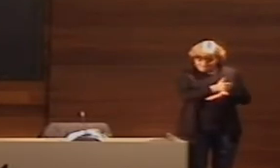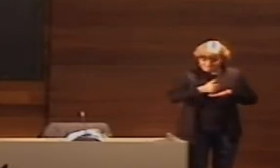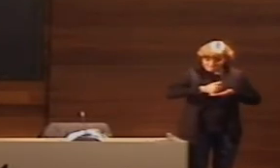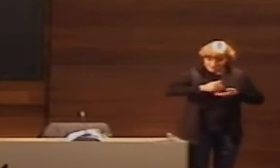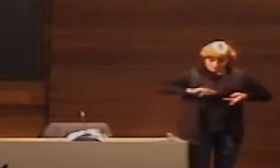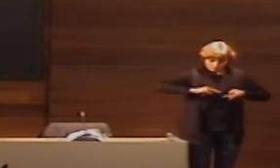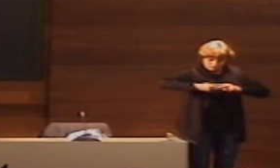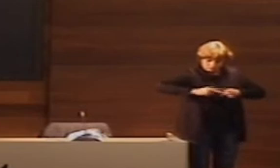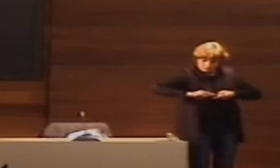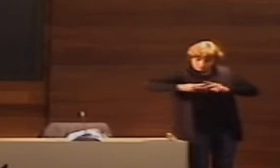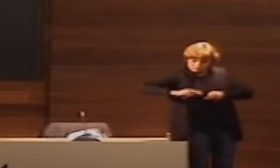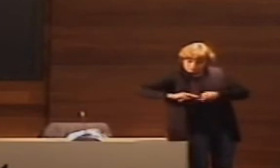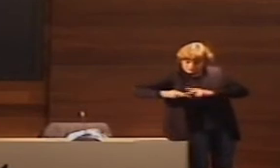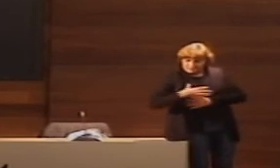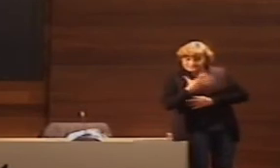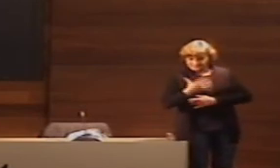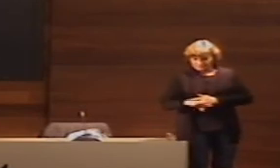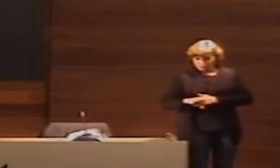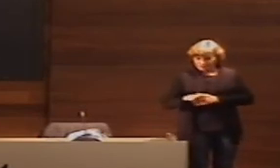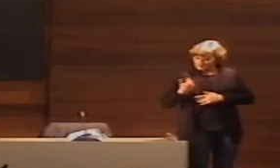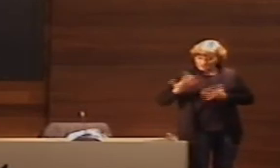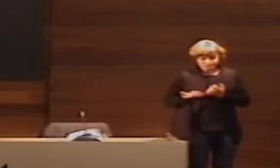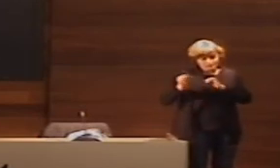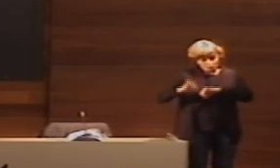impuesto sobre el vertido de residuos.